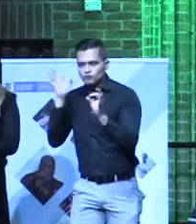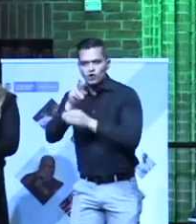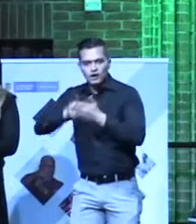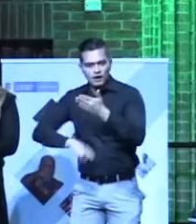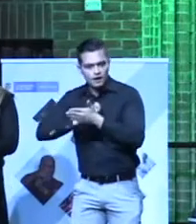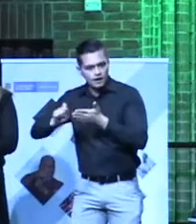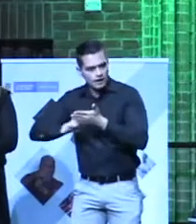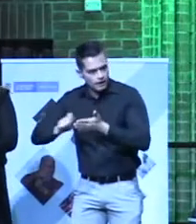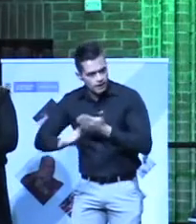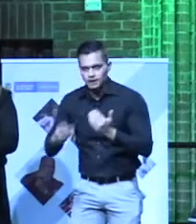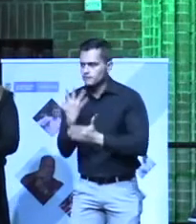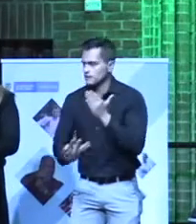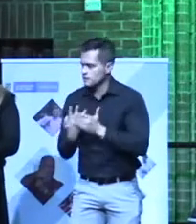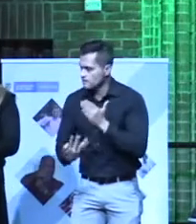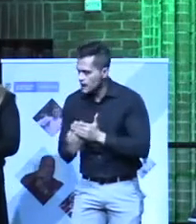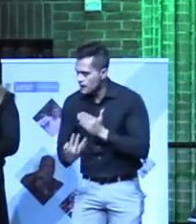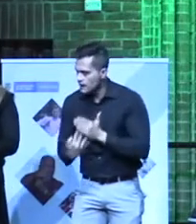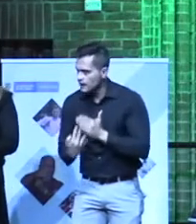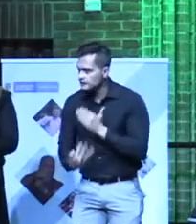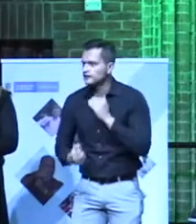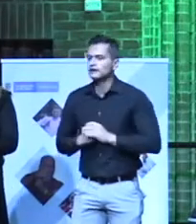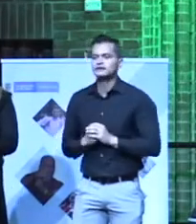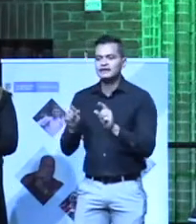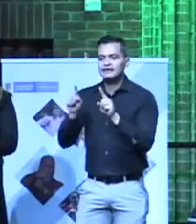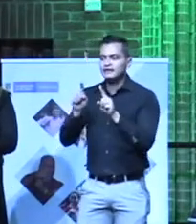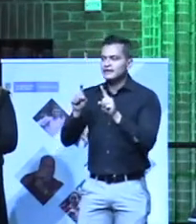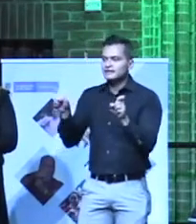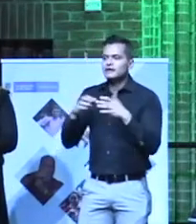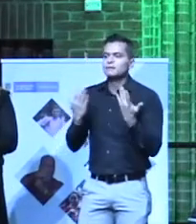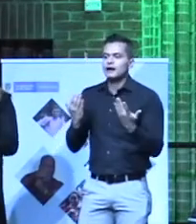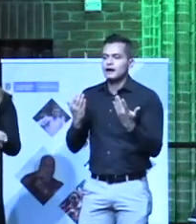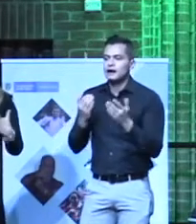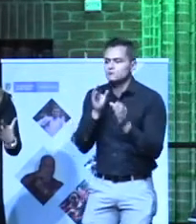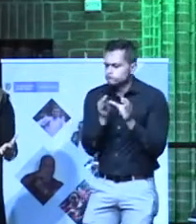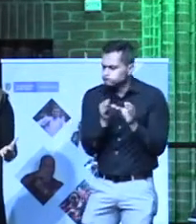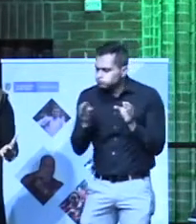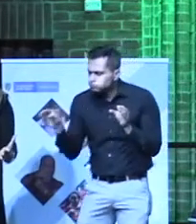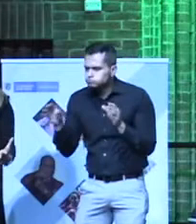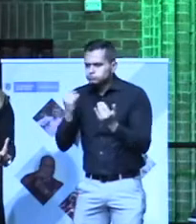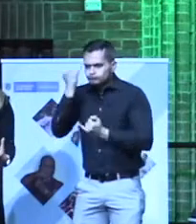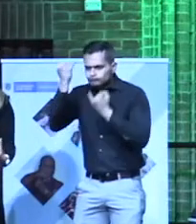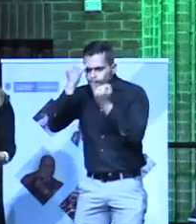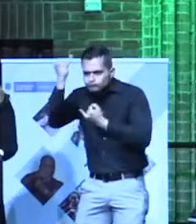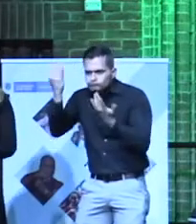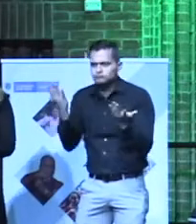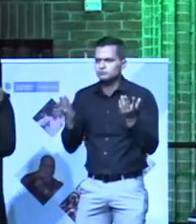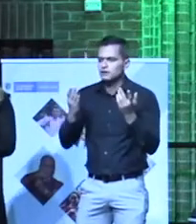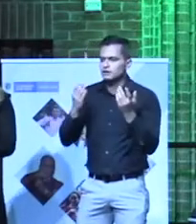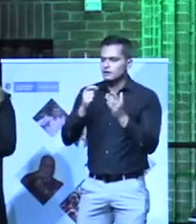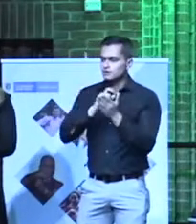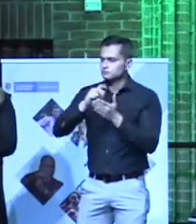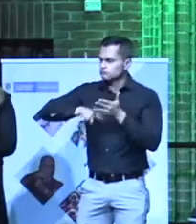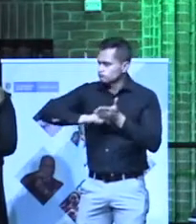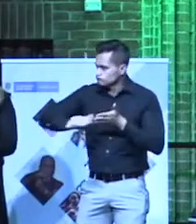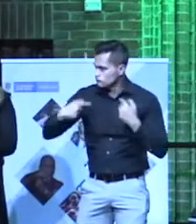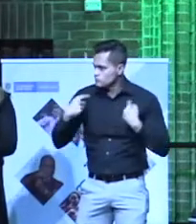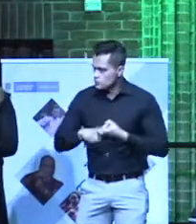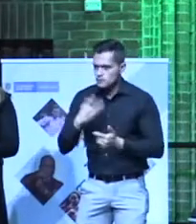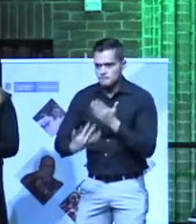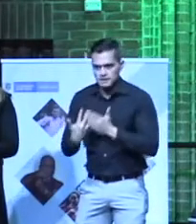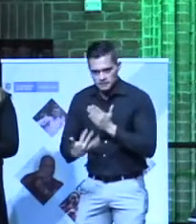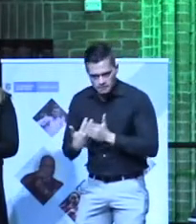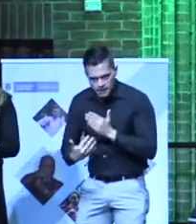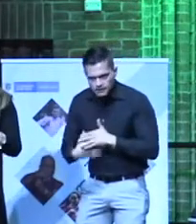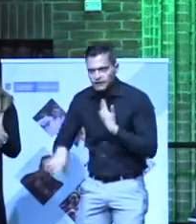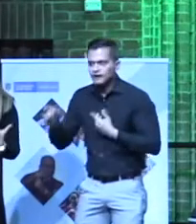matemáticas, frente a lecciones en módulos en lenguaje y matemáticas también, 15 capítulos que interpretamos de la